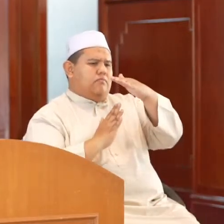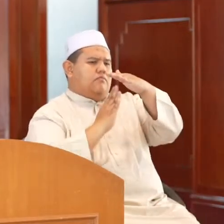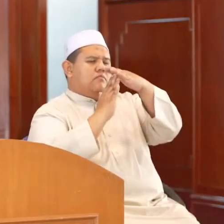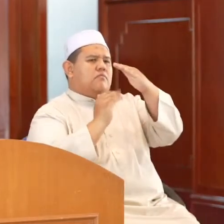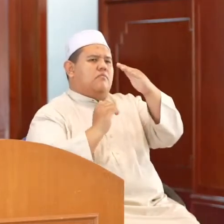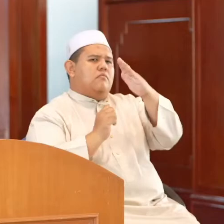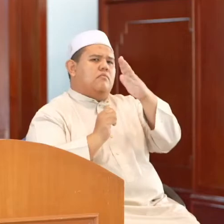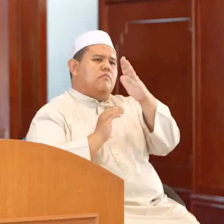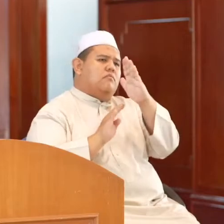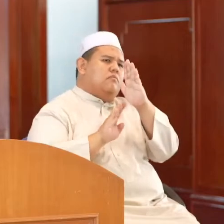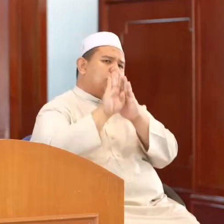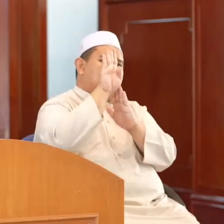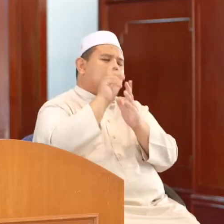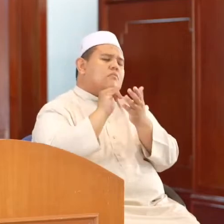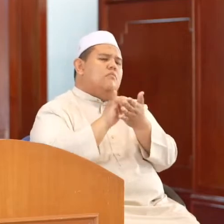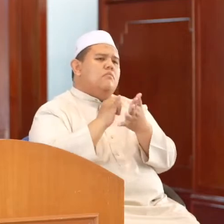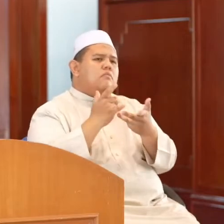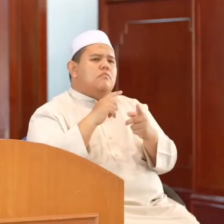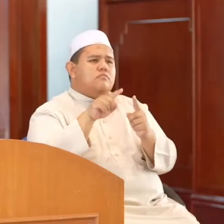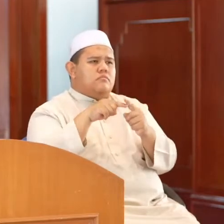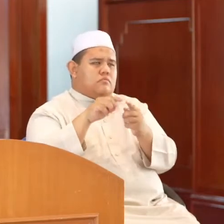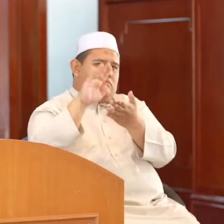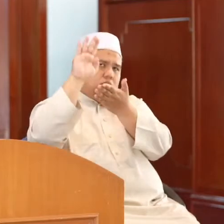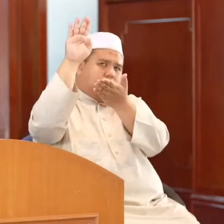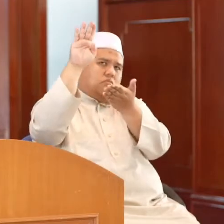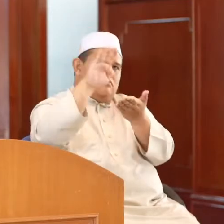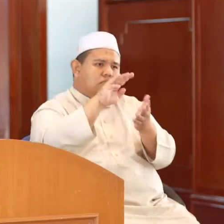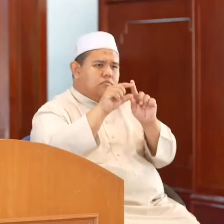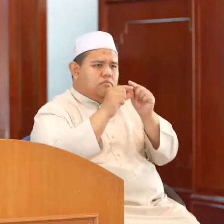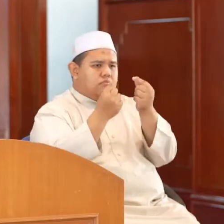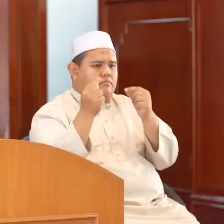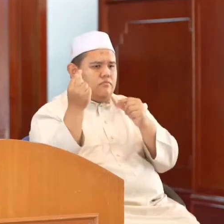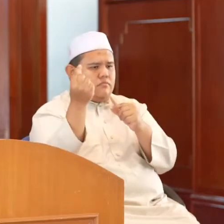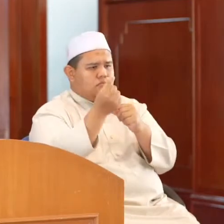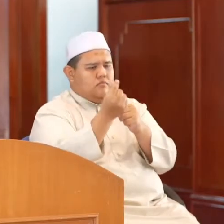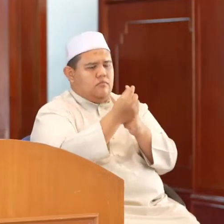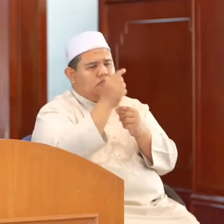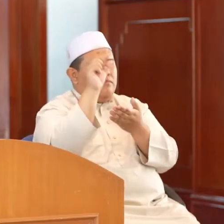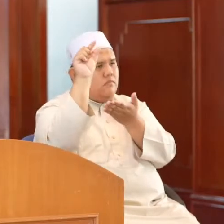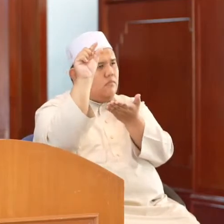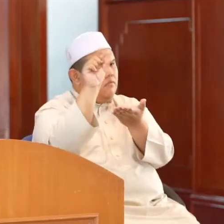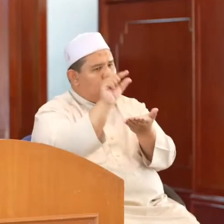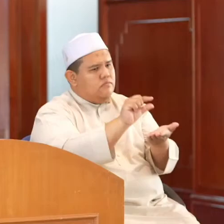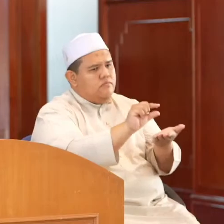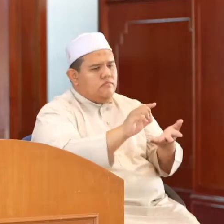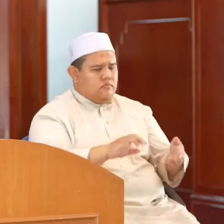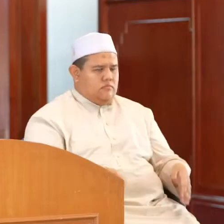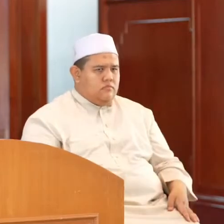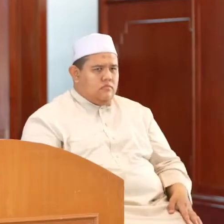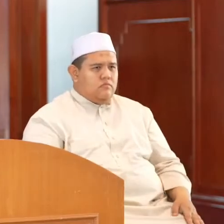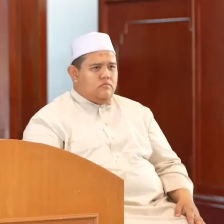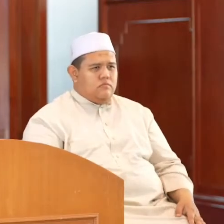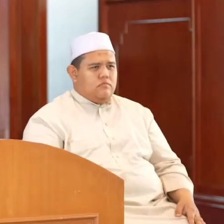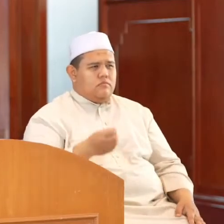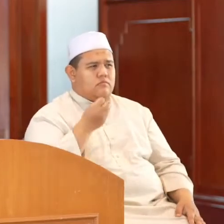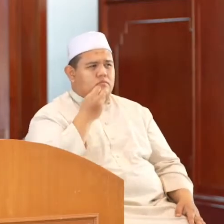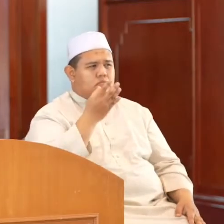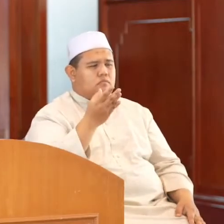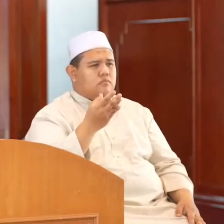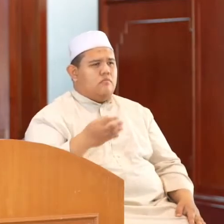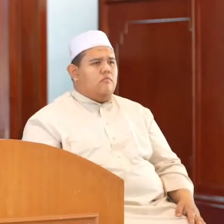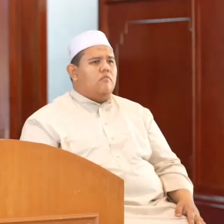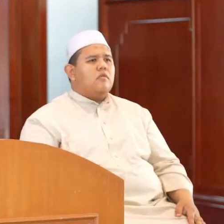bila Allah turun ayat al-yauma akmaltu lakum dinakum wa atmamtu alaikum